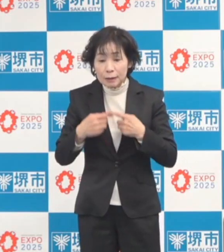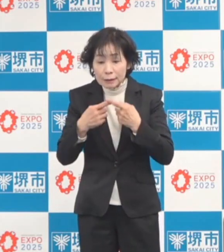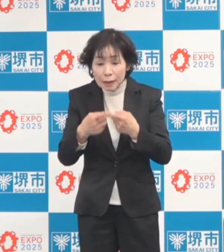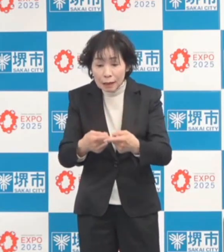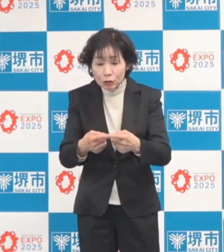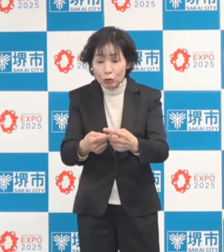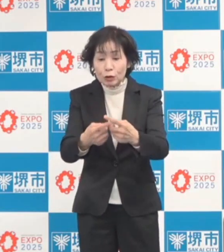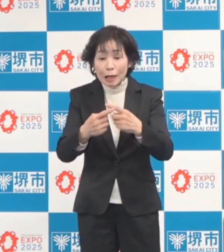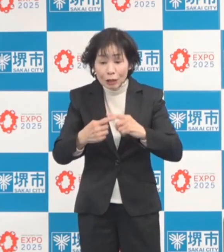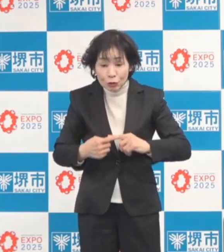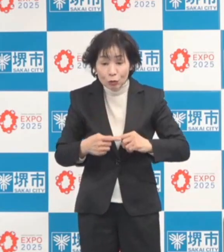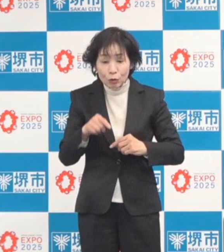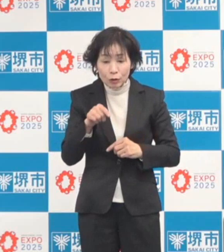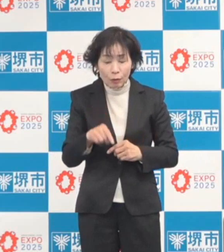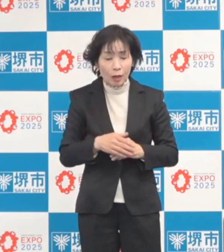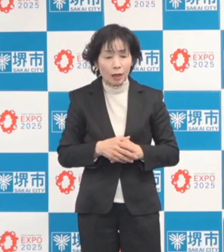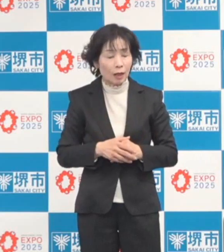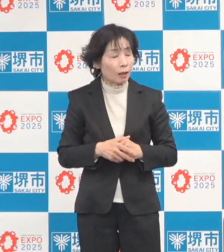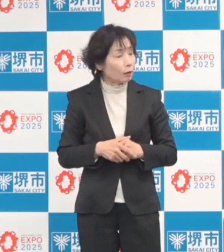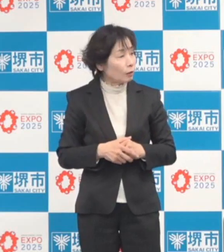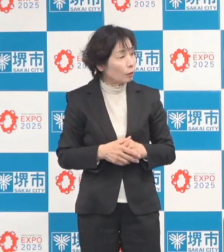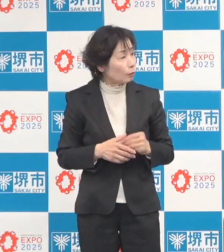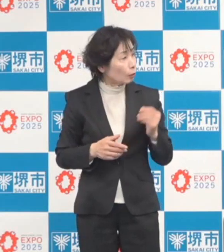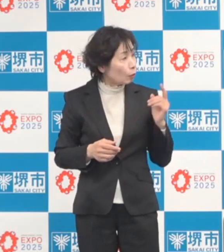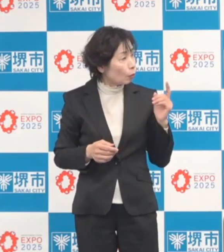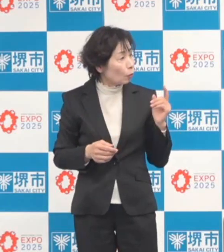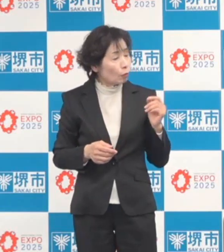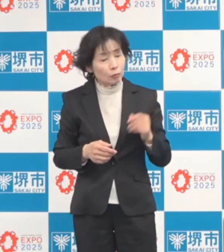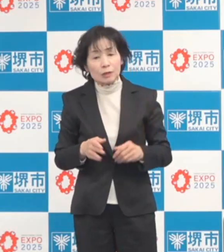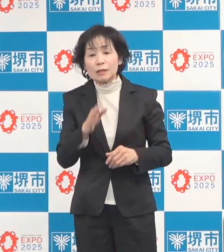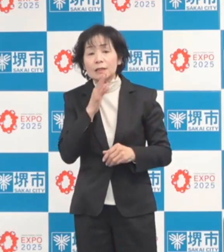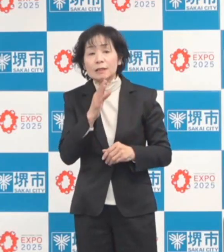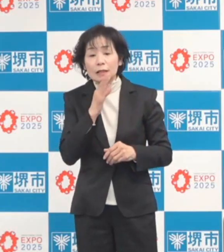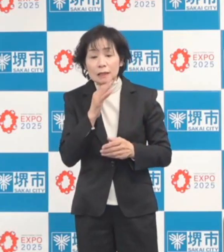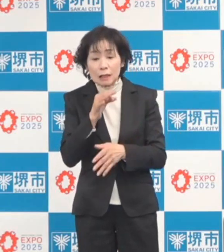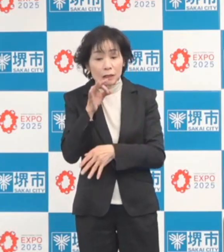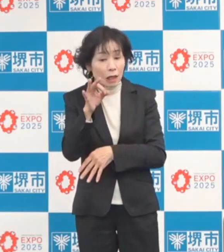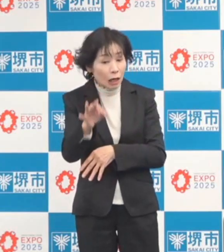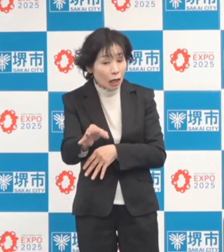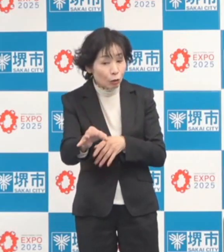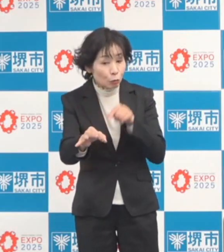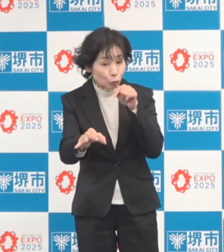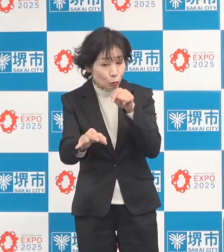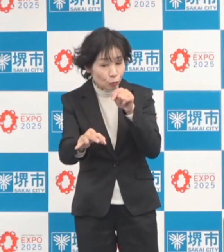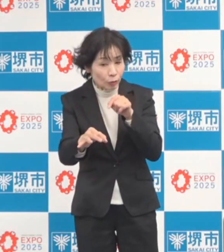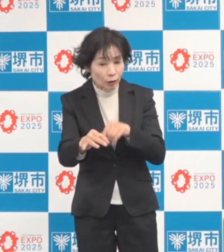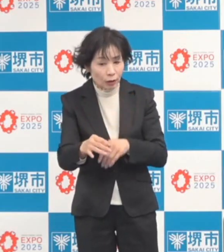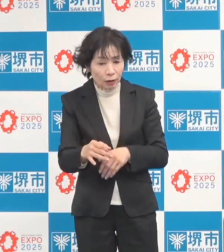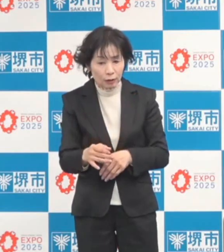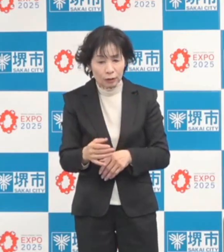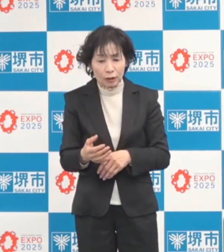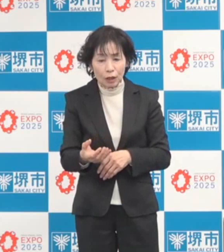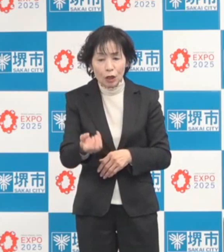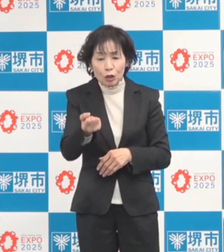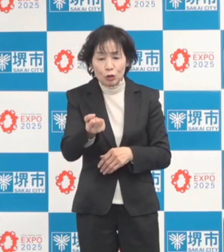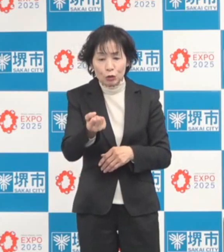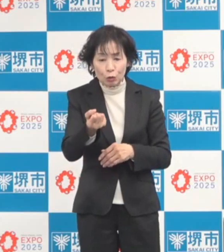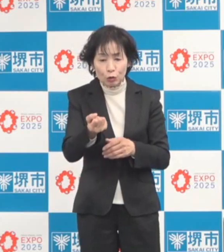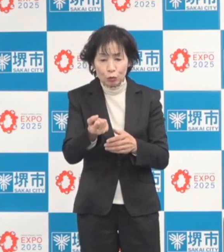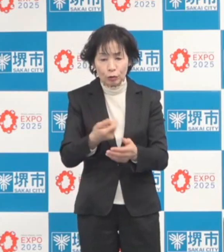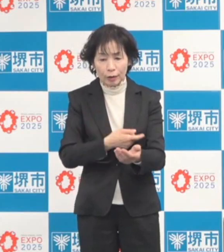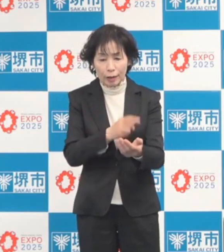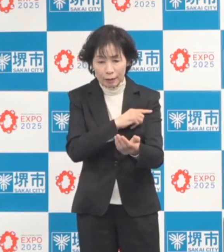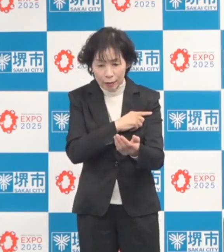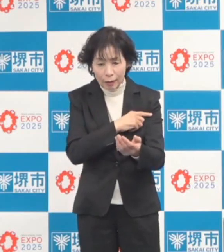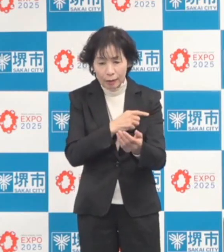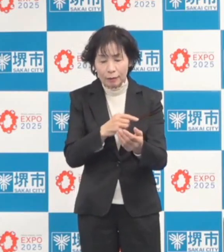はその資産発行分、ここも実際に支払う部分、所有権がこの完成に伴って